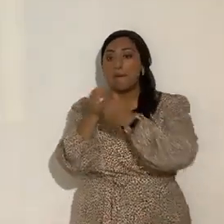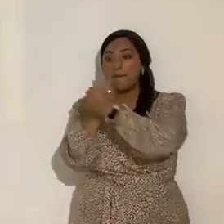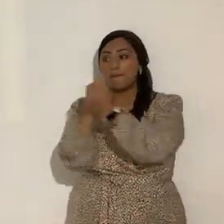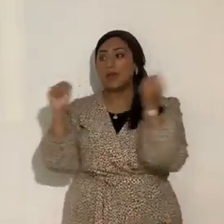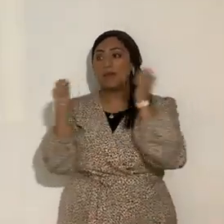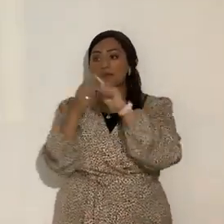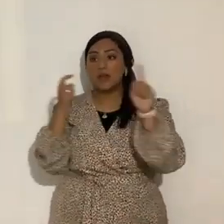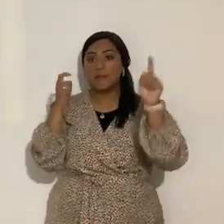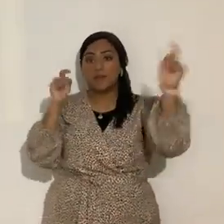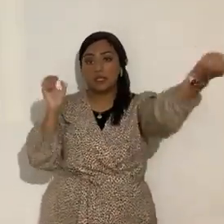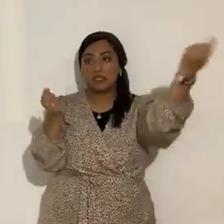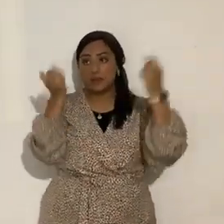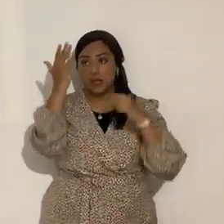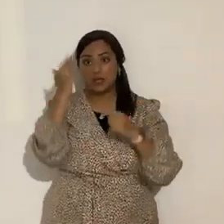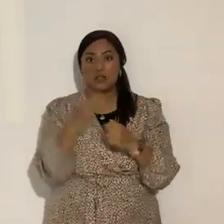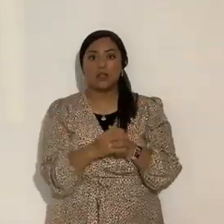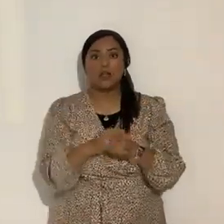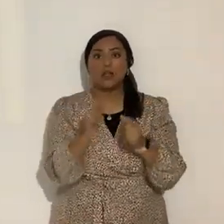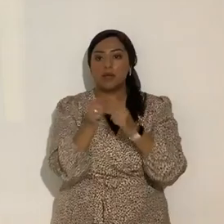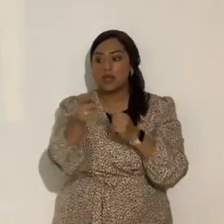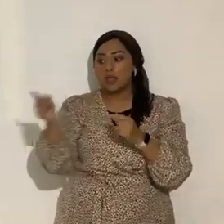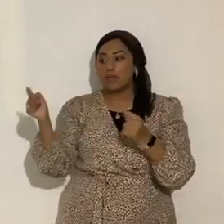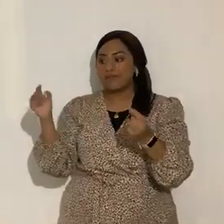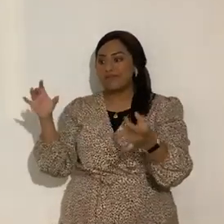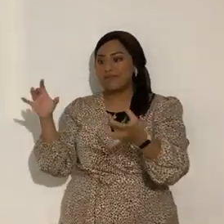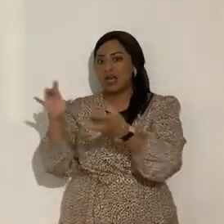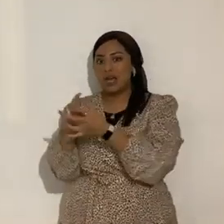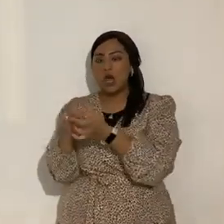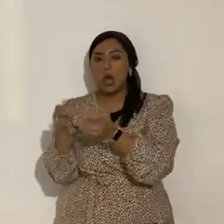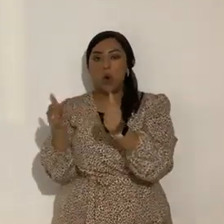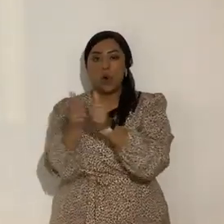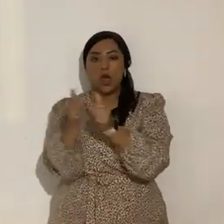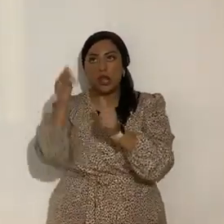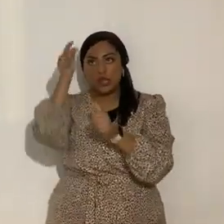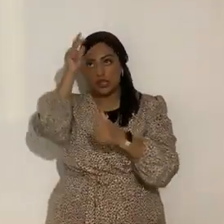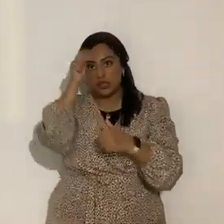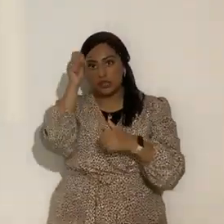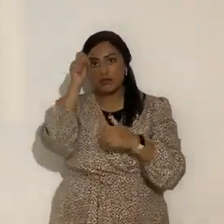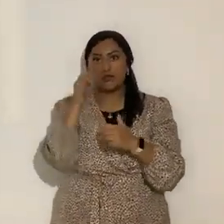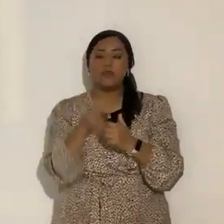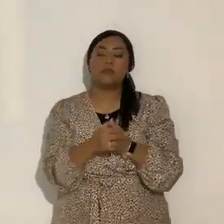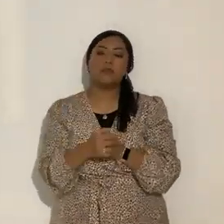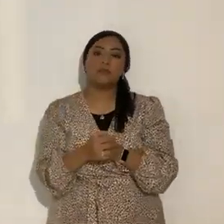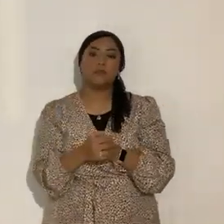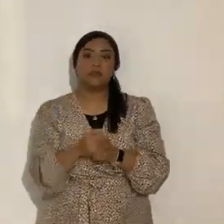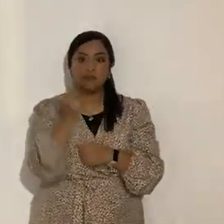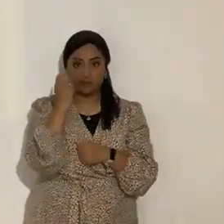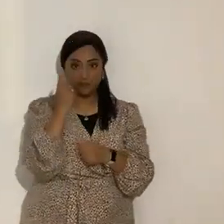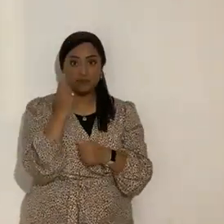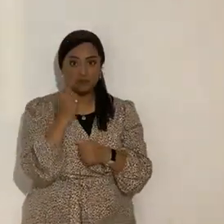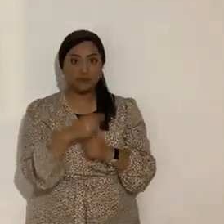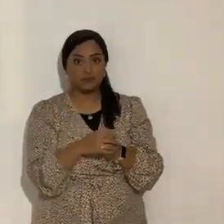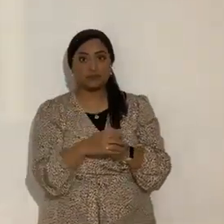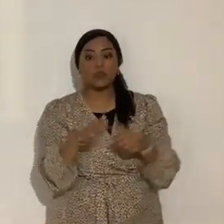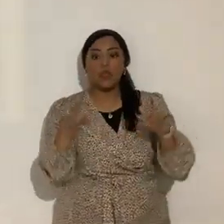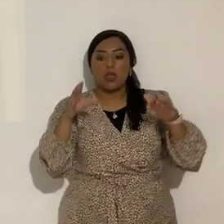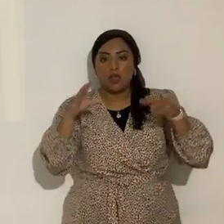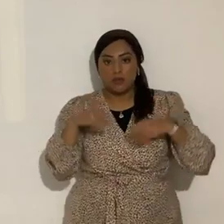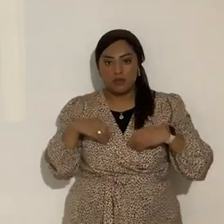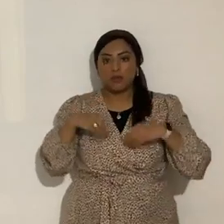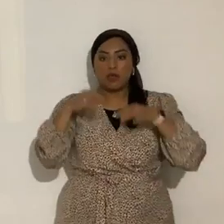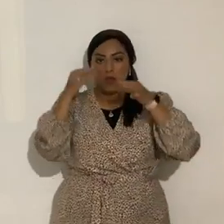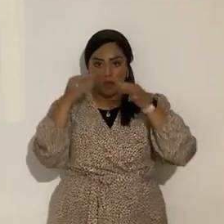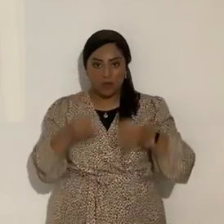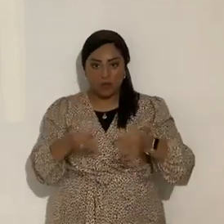Shabbat, pero están encadenados al diablo. No sé si me estoy dando a entender. Entonces, aceptemos la voluntad